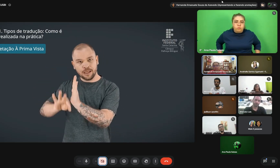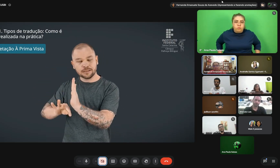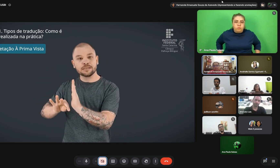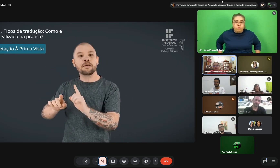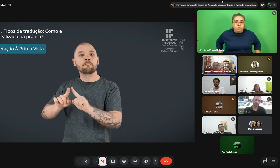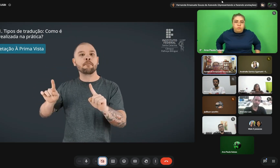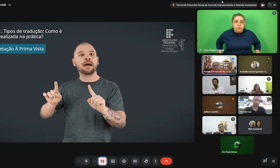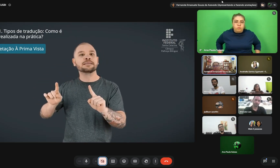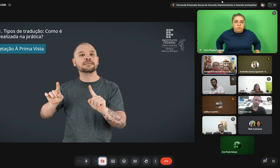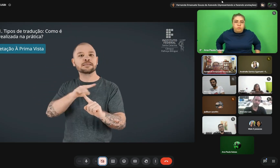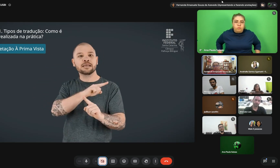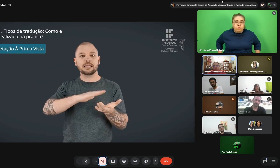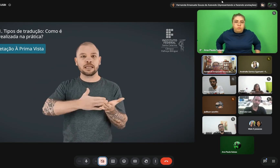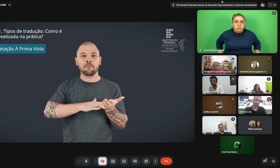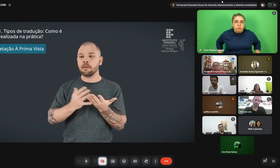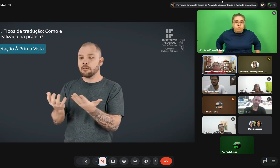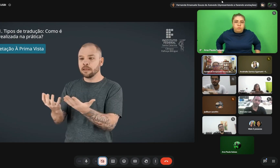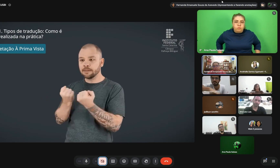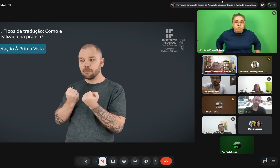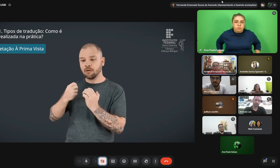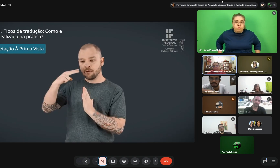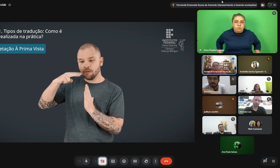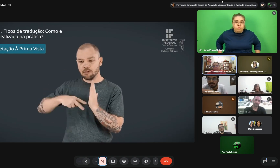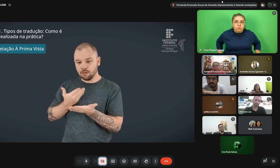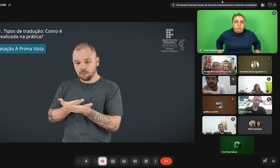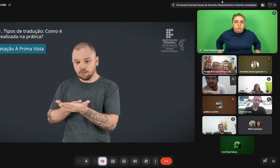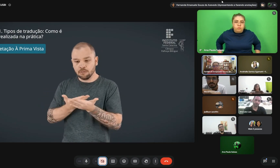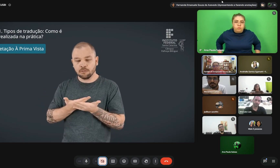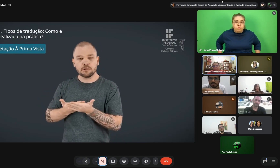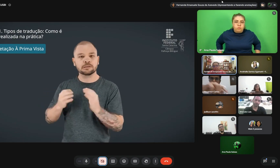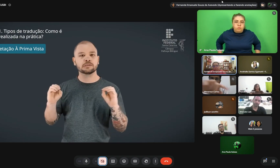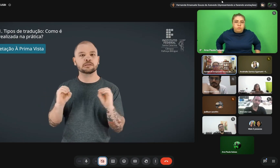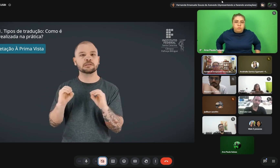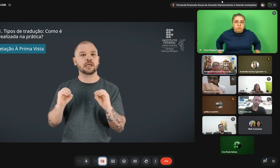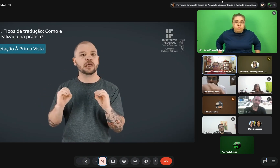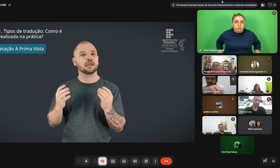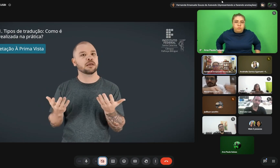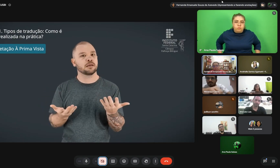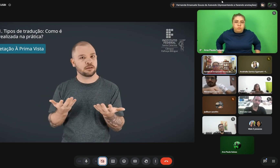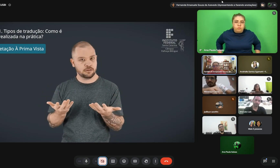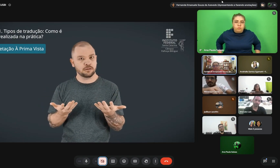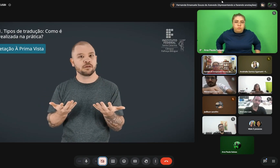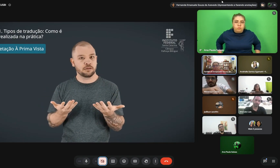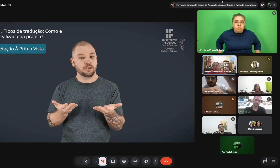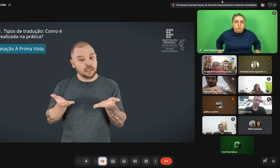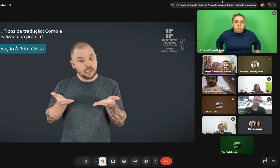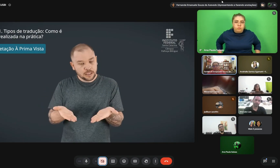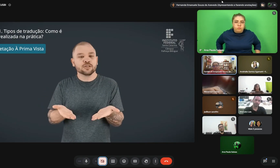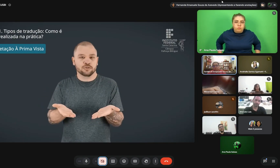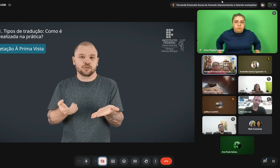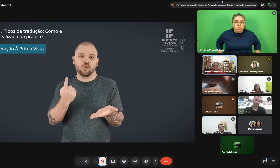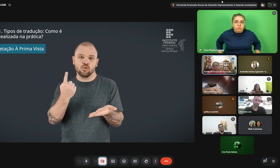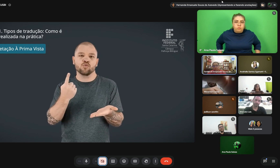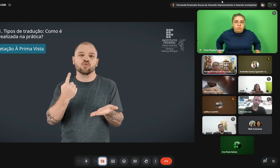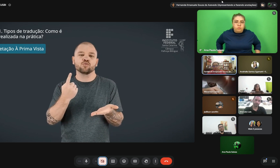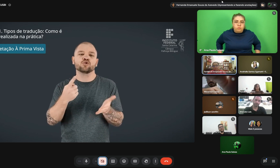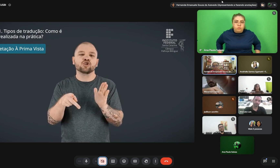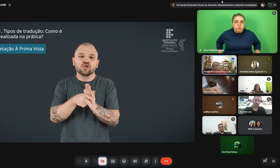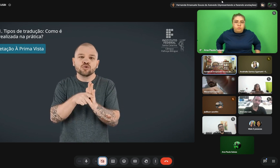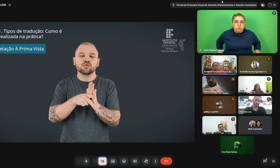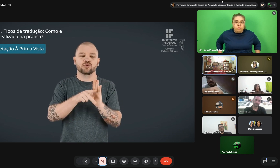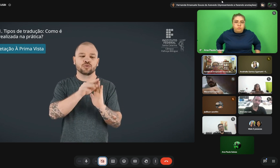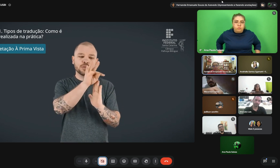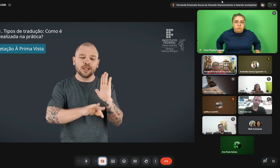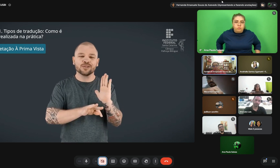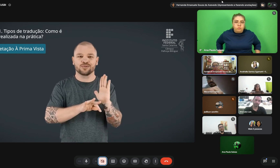hora, ela tem que fazer a leitura e traduzir ao mesmo tempo. E ela recebe a informação ali, naquele momento, sem tempo de fazer um estudo prévio. É